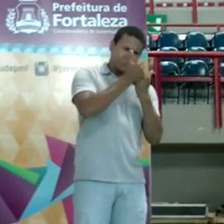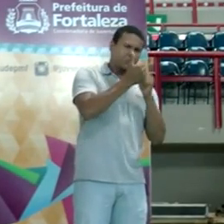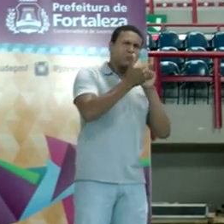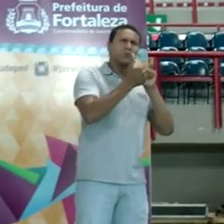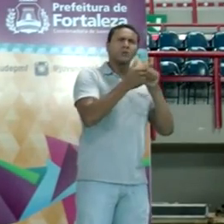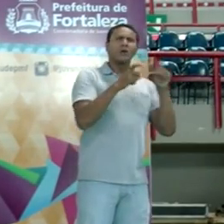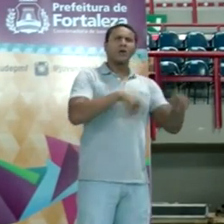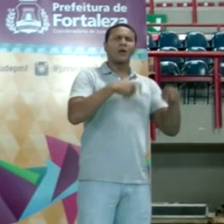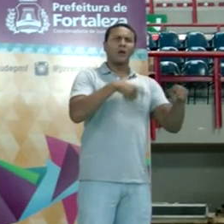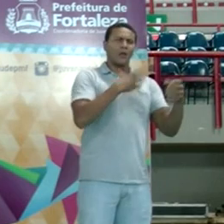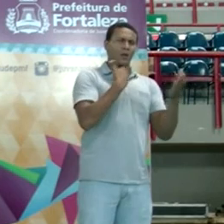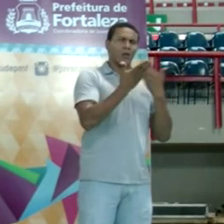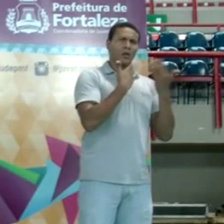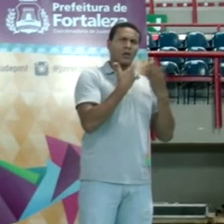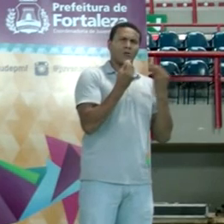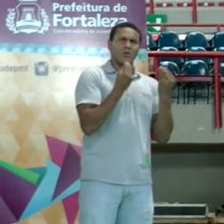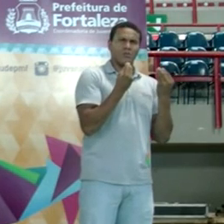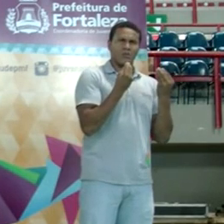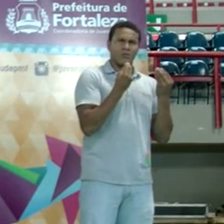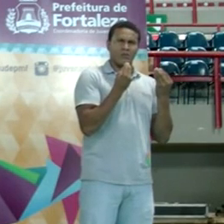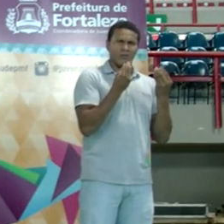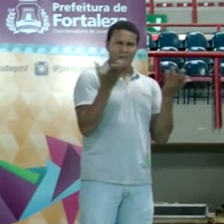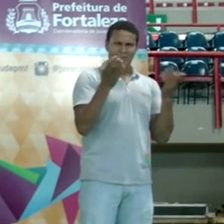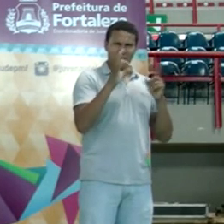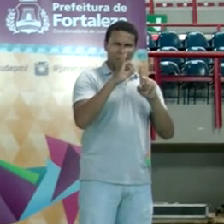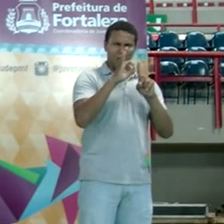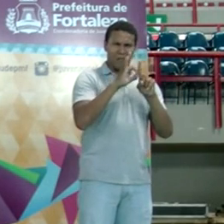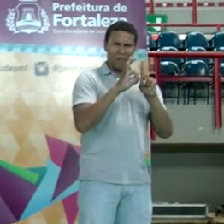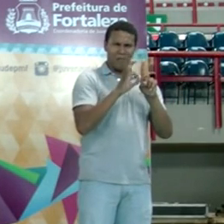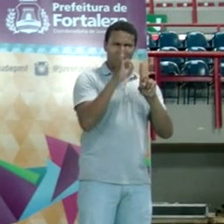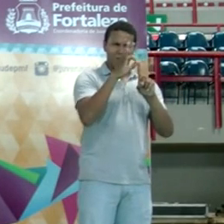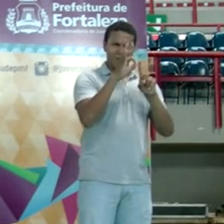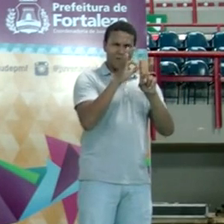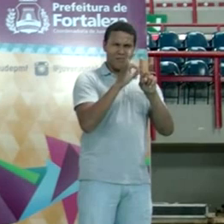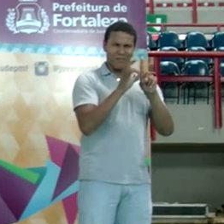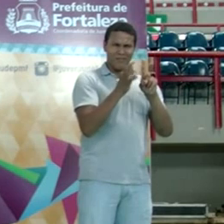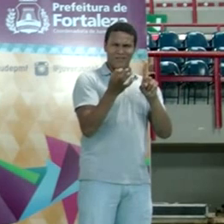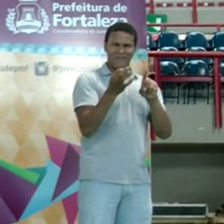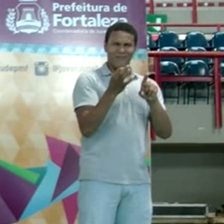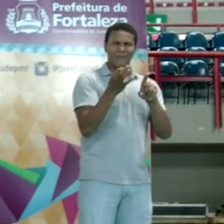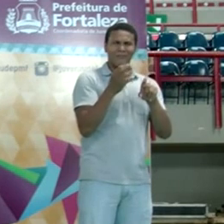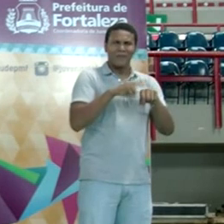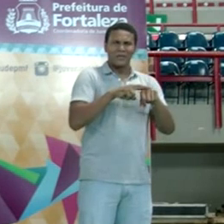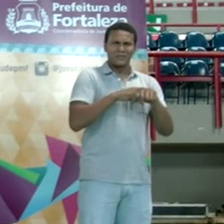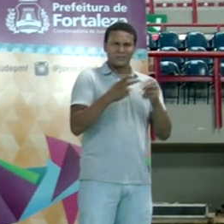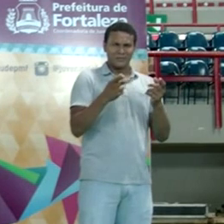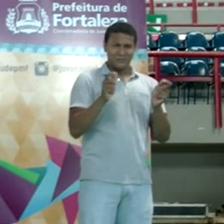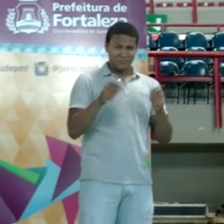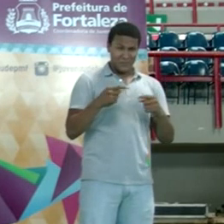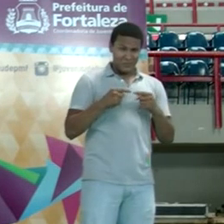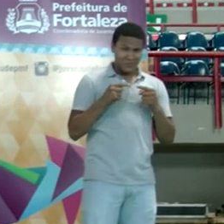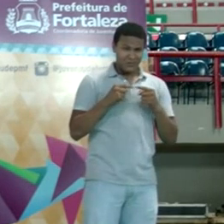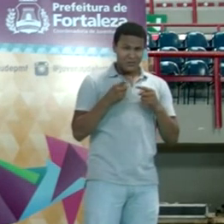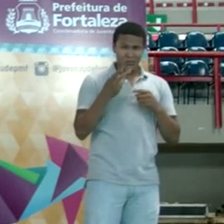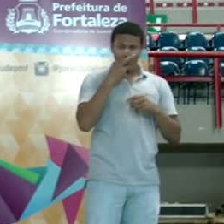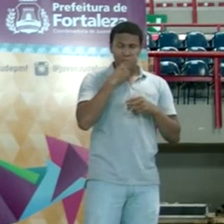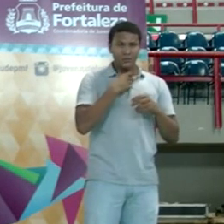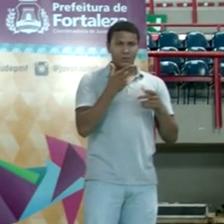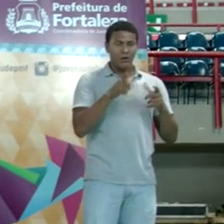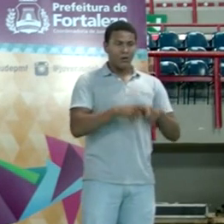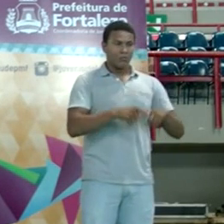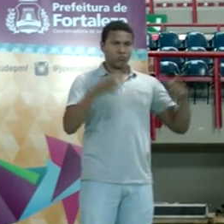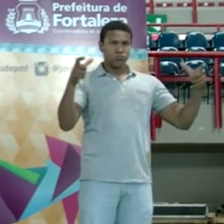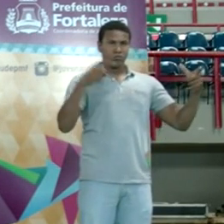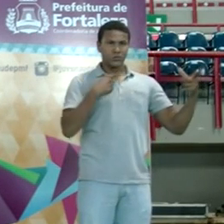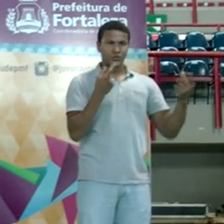que ele plantava de alimento por mamona, por exemplo. Na teoria, isso vai aumentar. Por quê? Porque vai diminuir quem produz alimento e